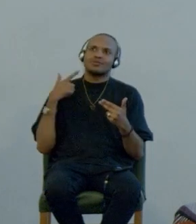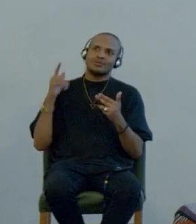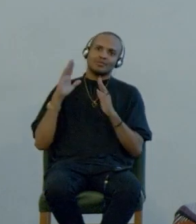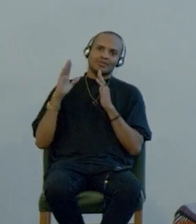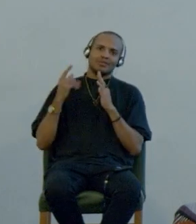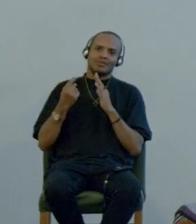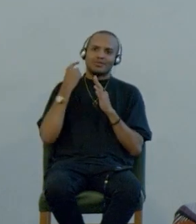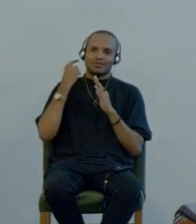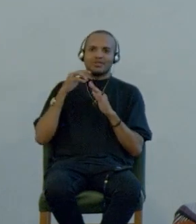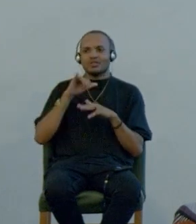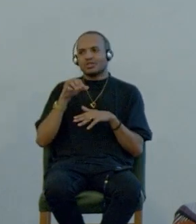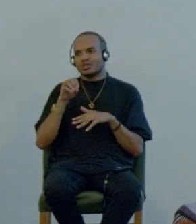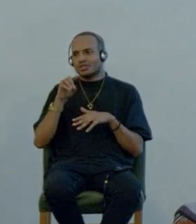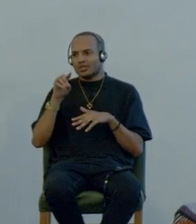bouge